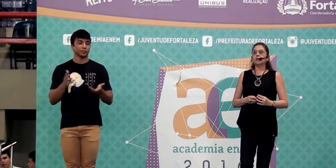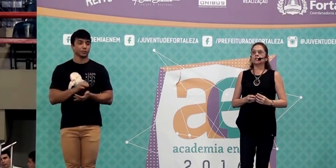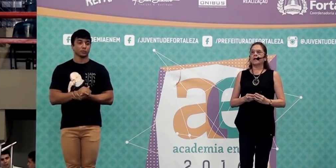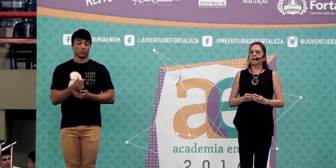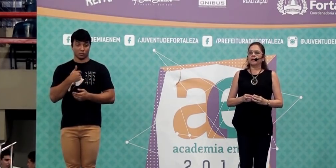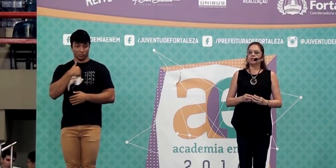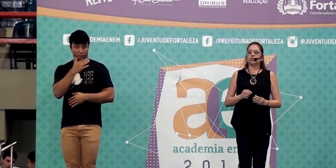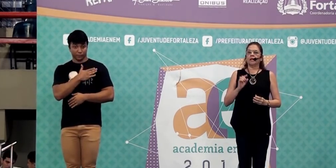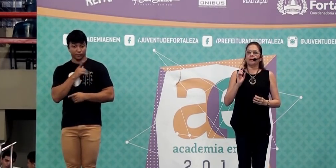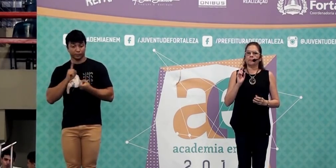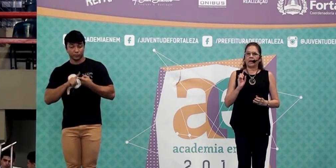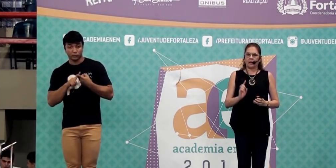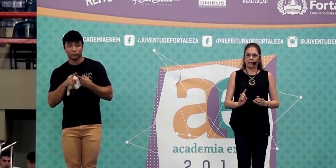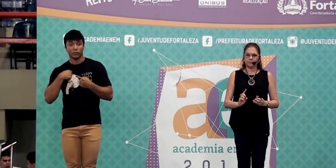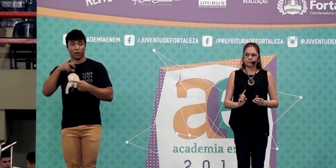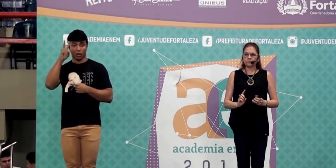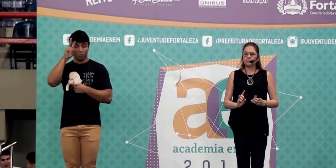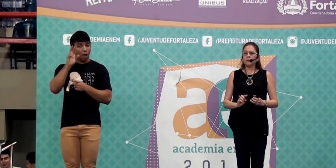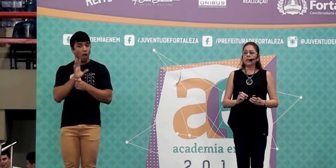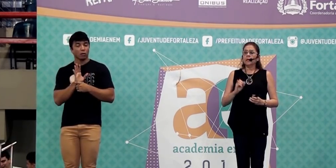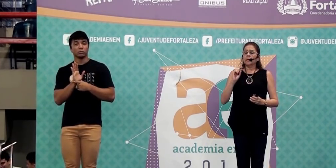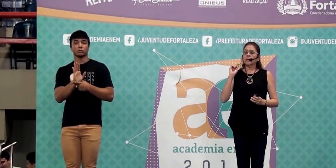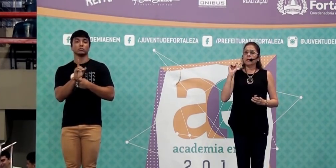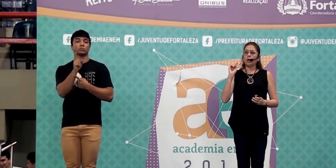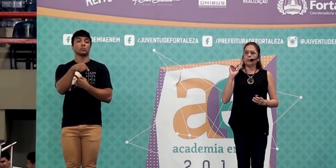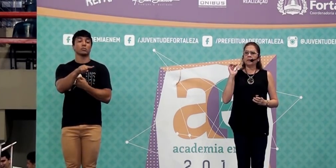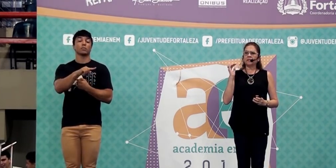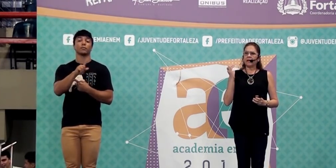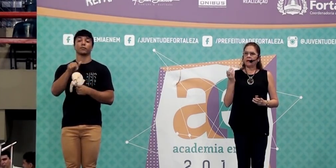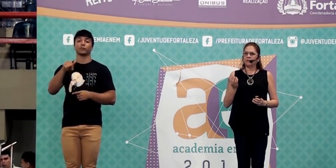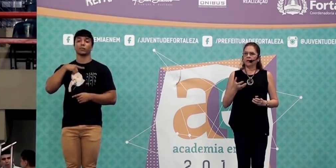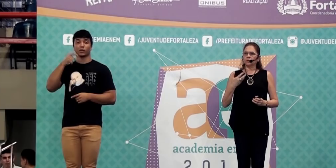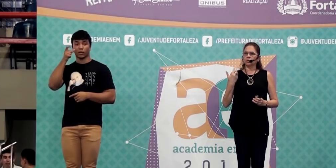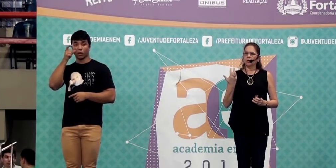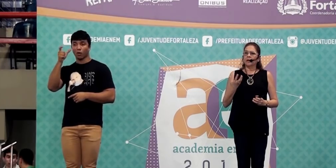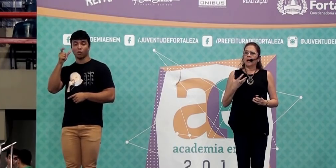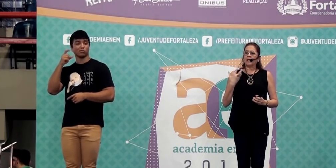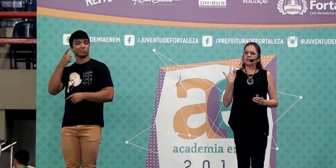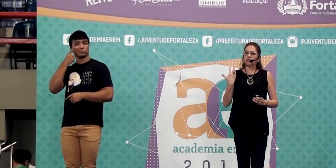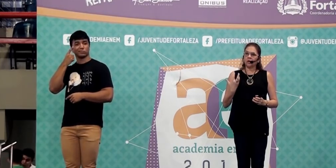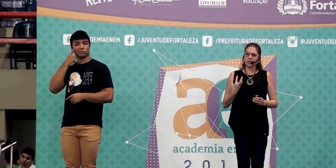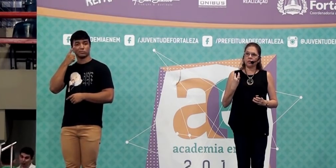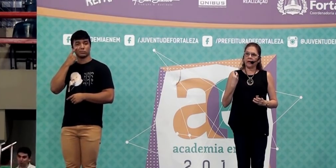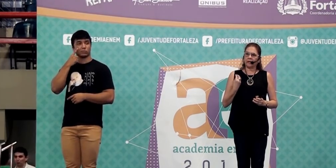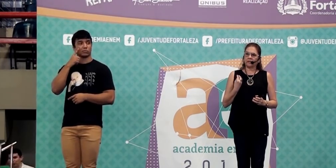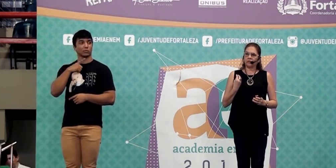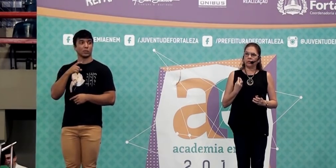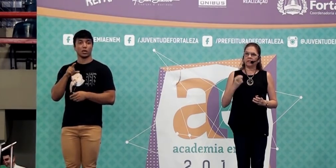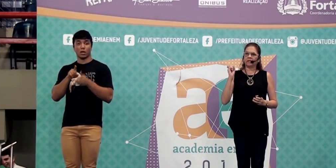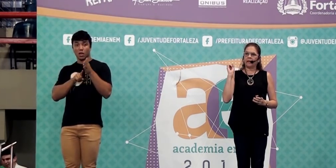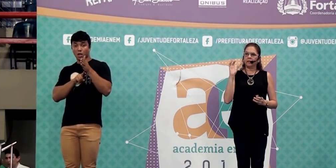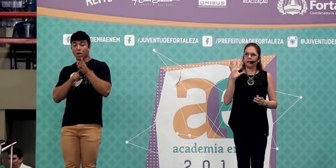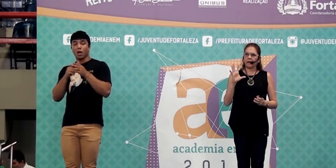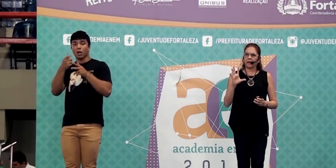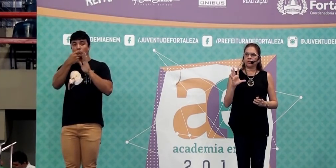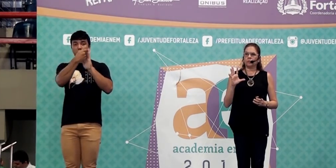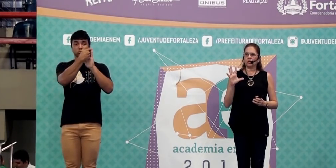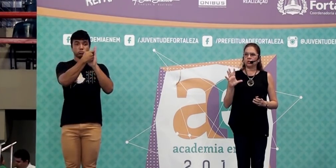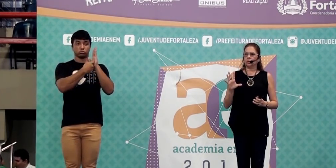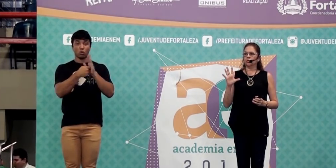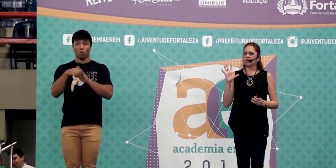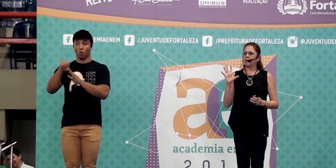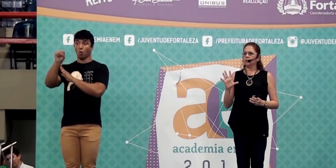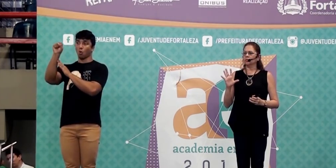eu gostaria de lembrar que, observando as 8 redações que a